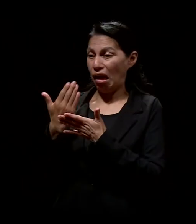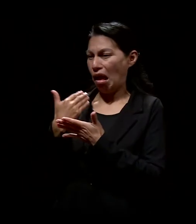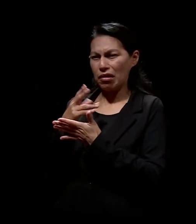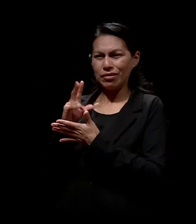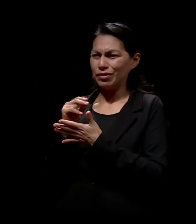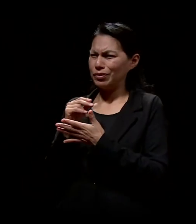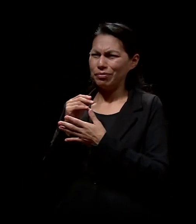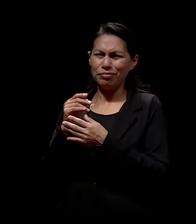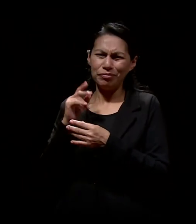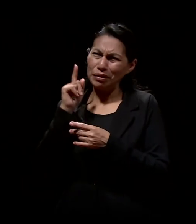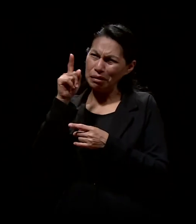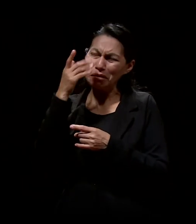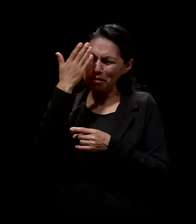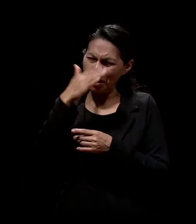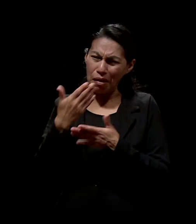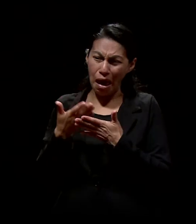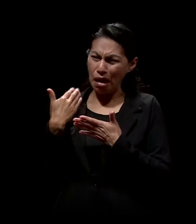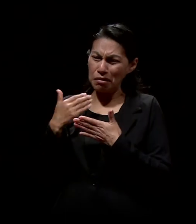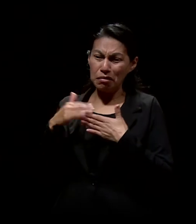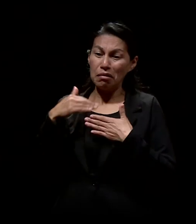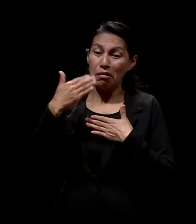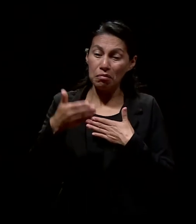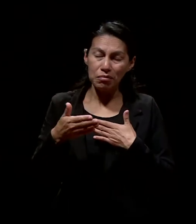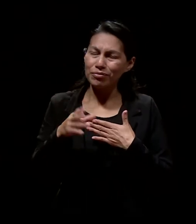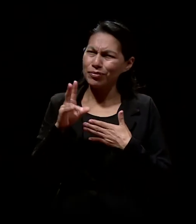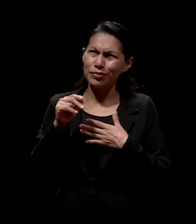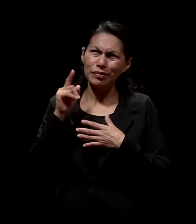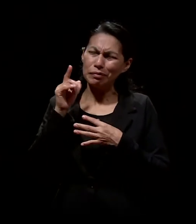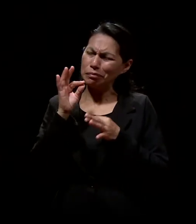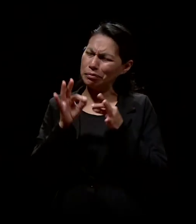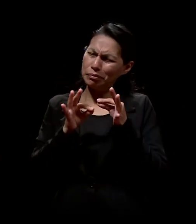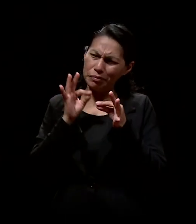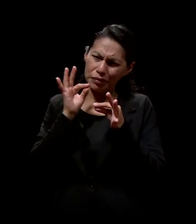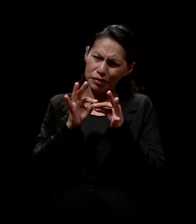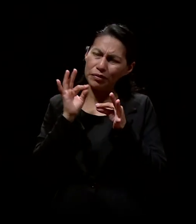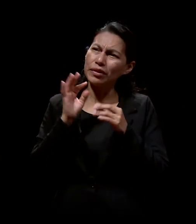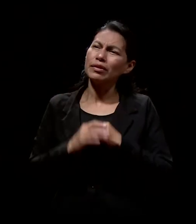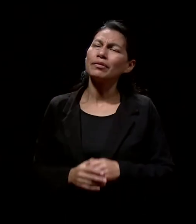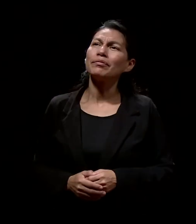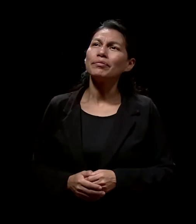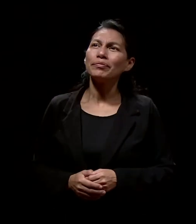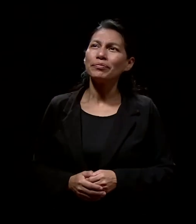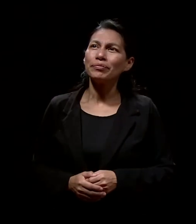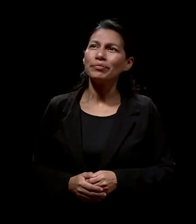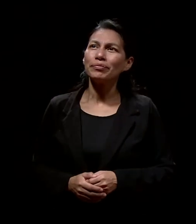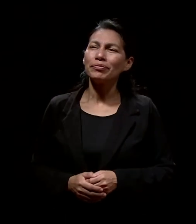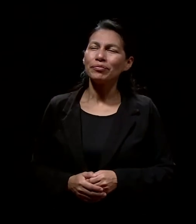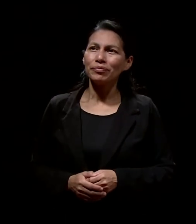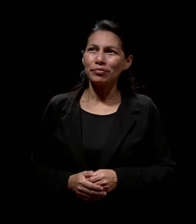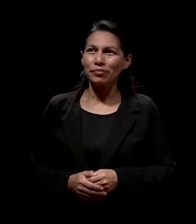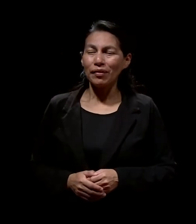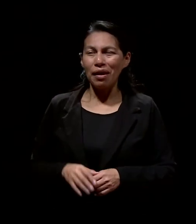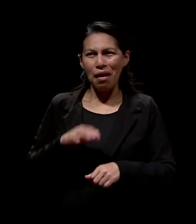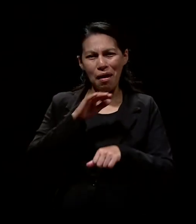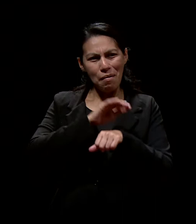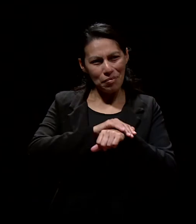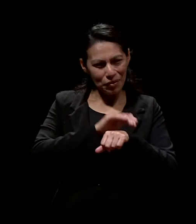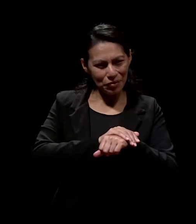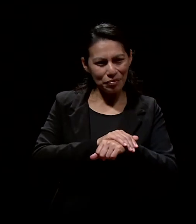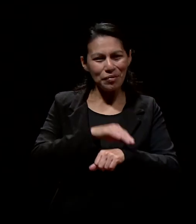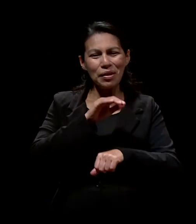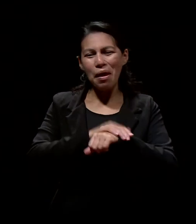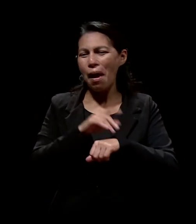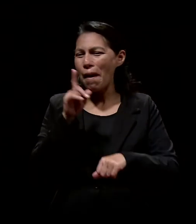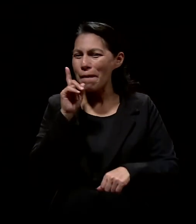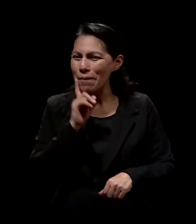el tiempo perfecto, no antes ni después, en el tiempo de Dios. Amén. Gracias, Gaby. ¡Qué historia! Amigos